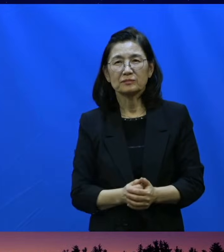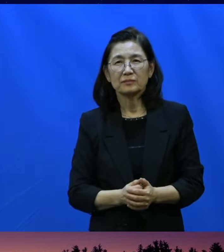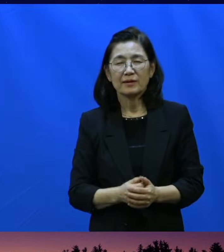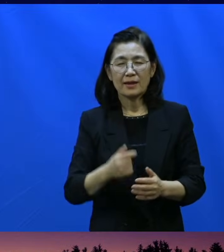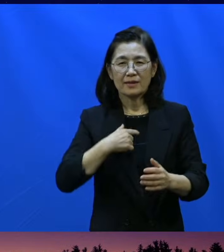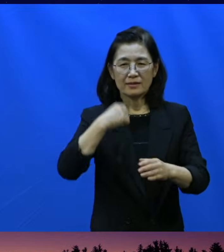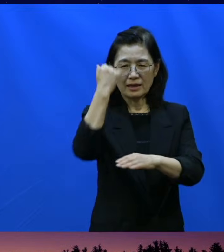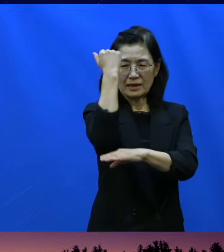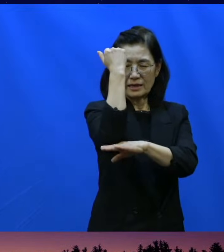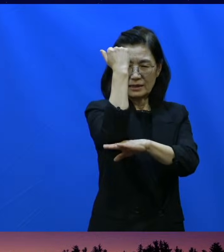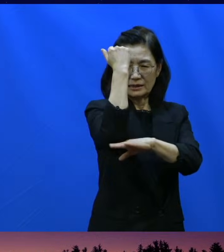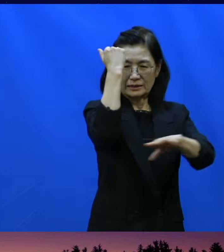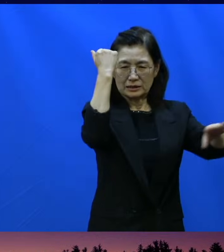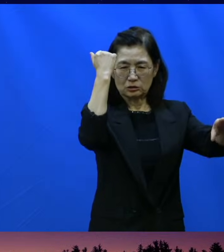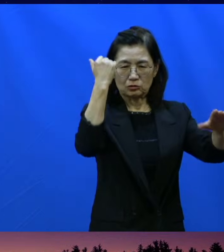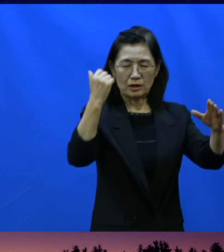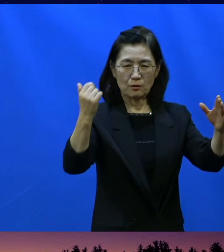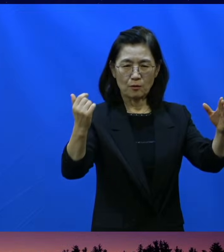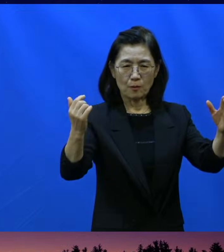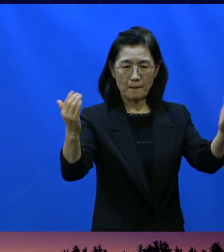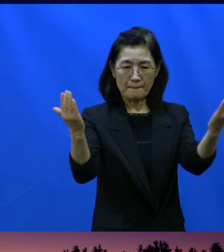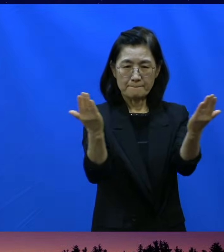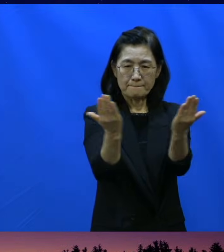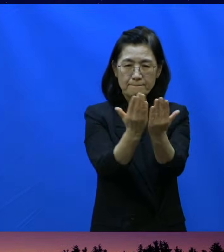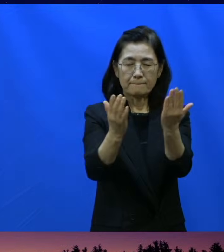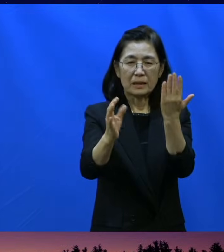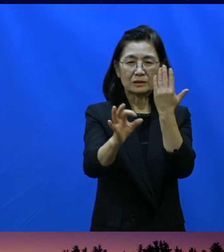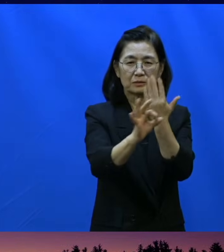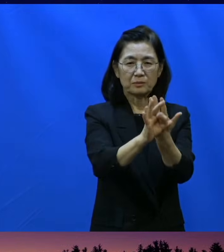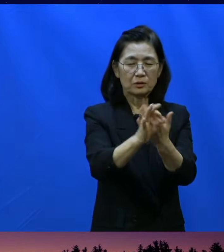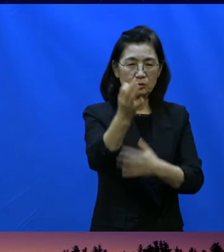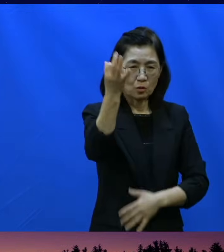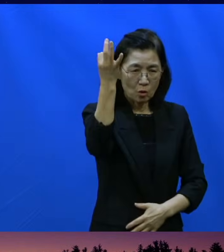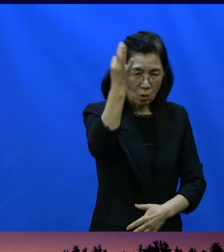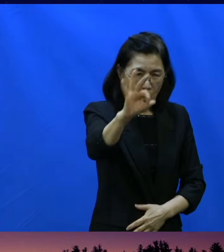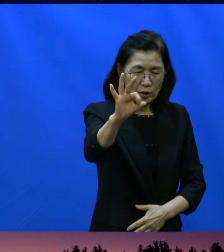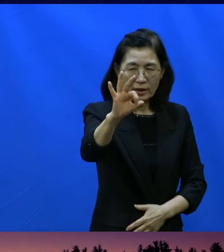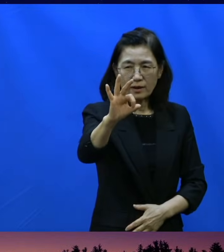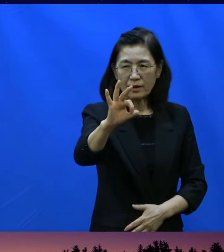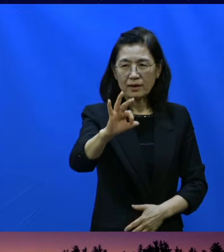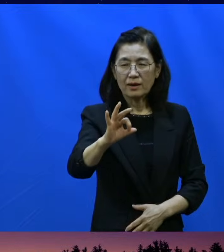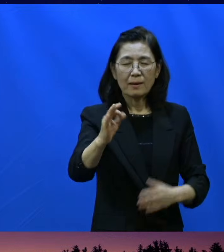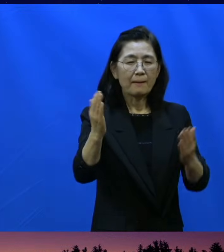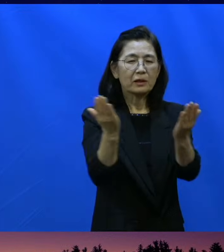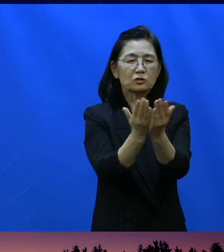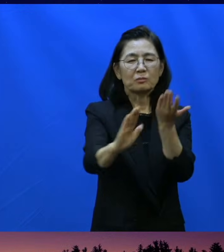기준이 맞아야 받아들여. 자기 기준에 맞는 사람이 거의 없어. 그래서 자기 홀로 의인이야.